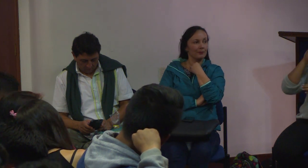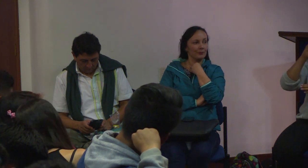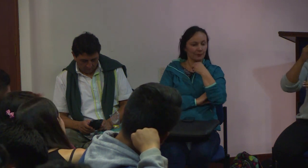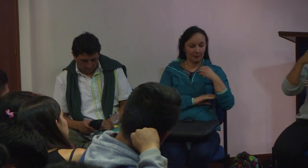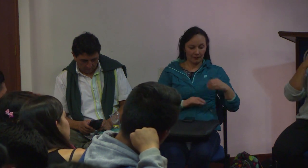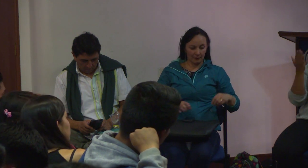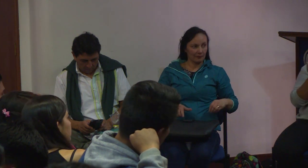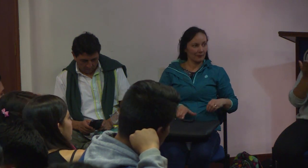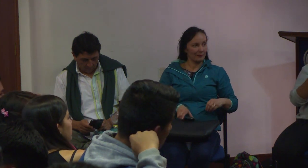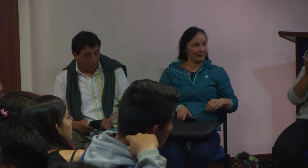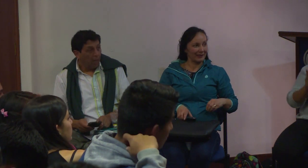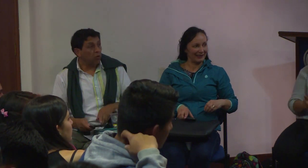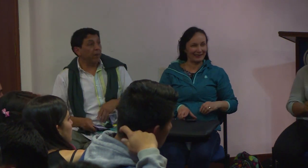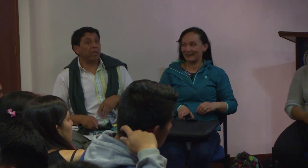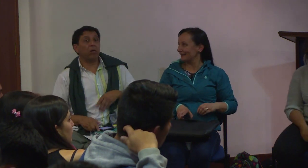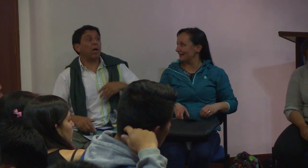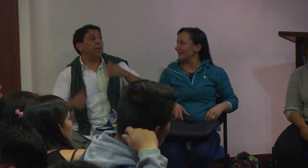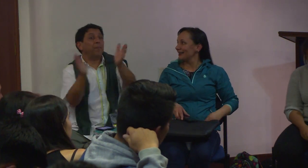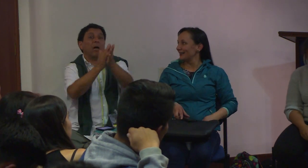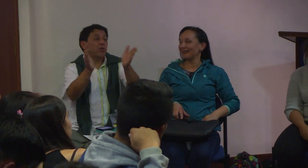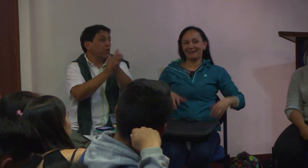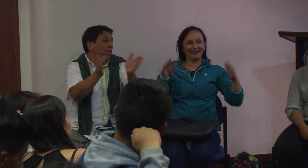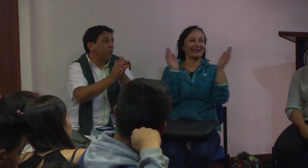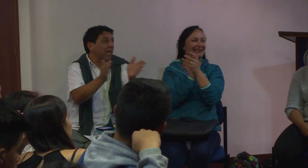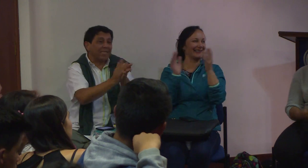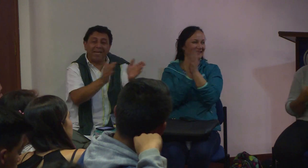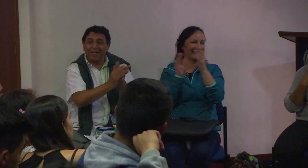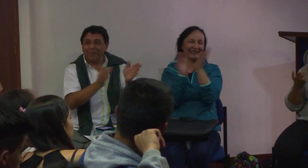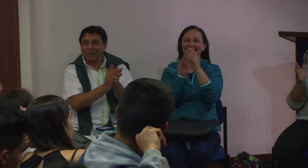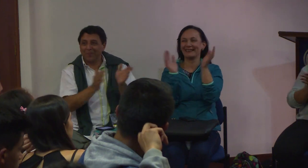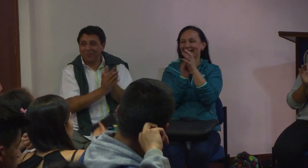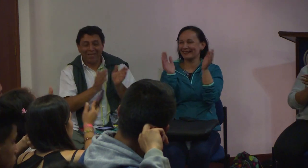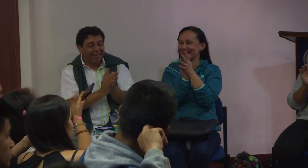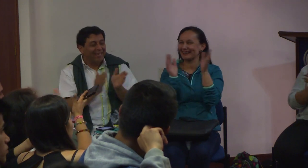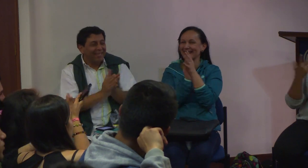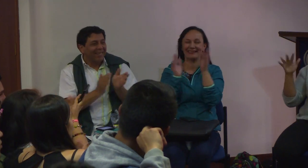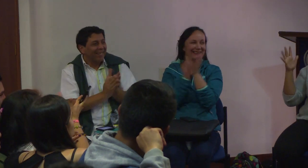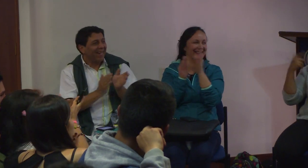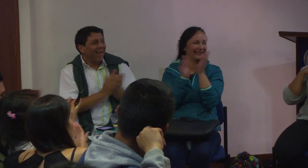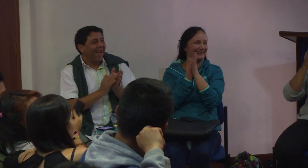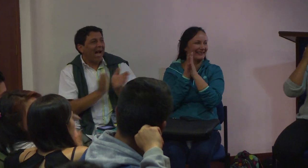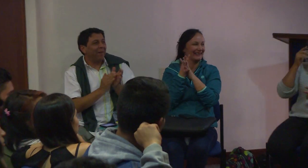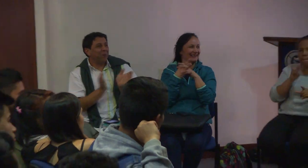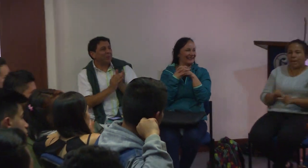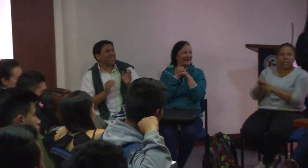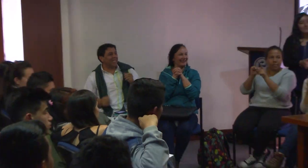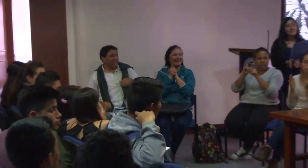Bien, felicitaciones.